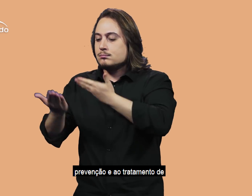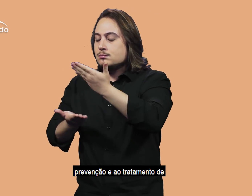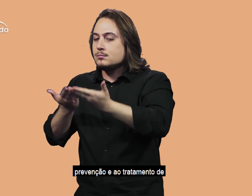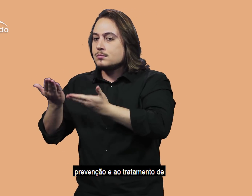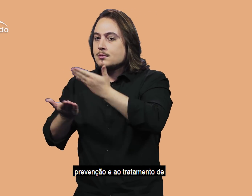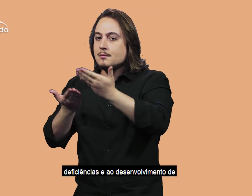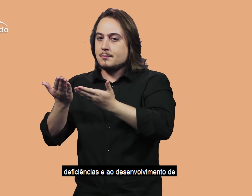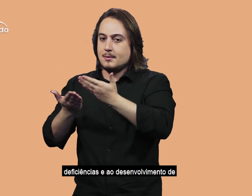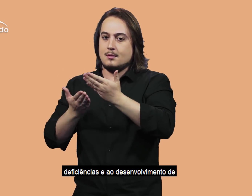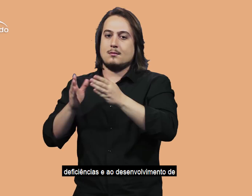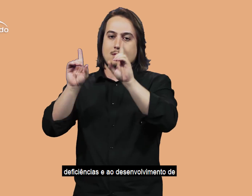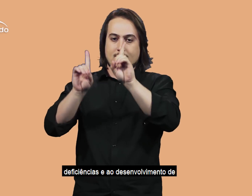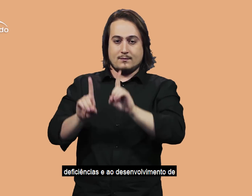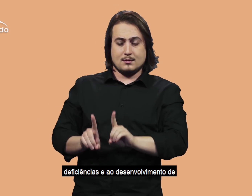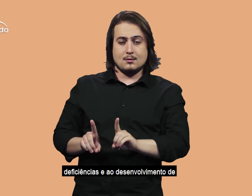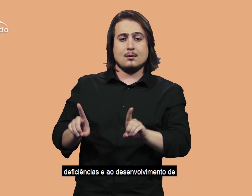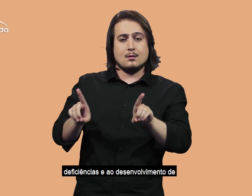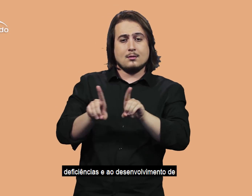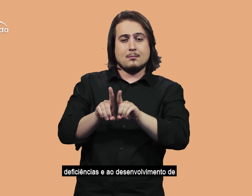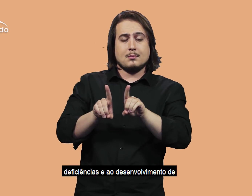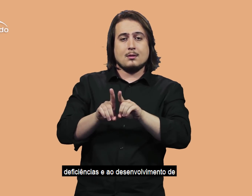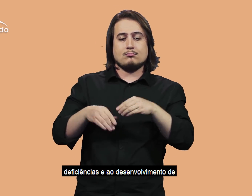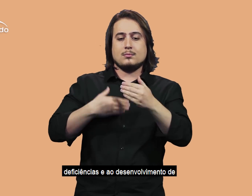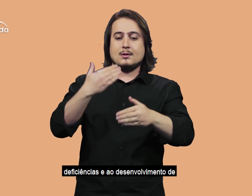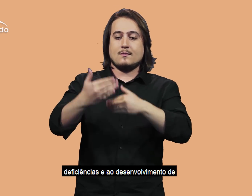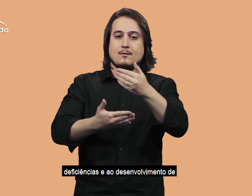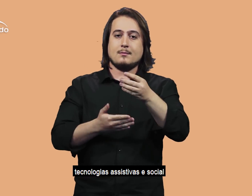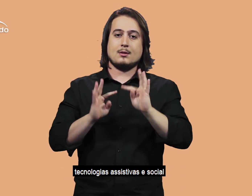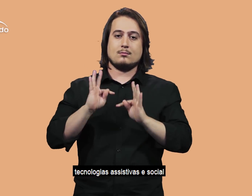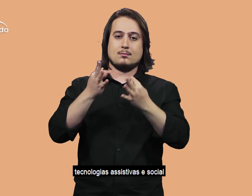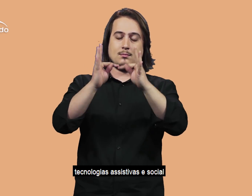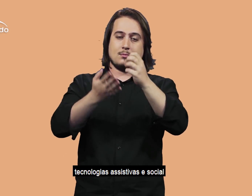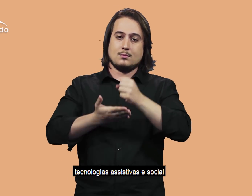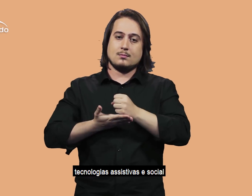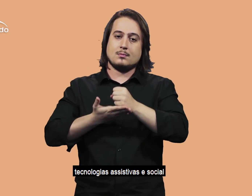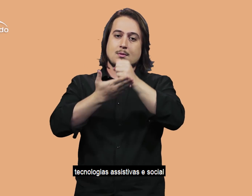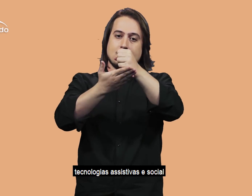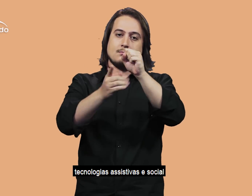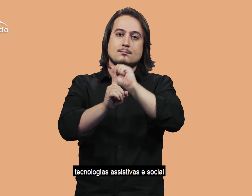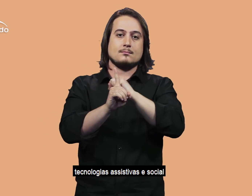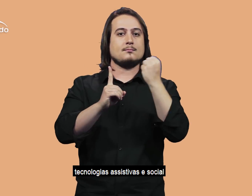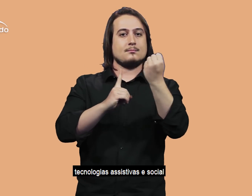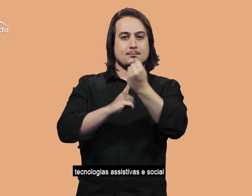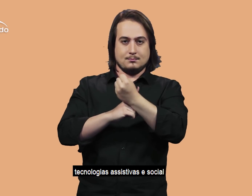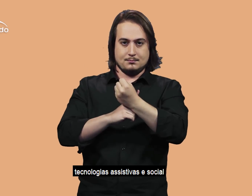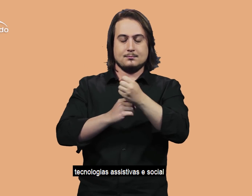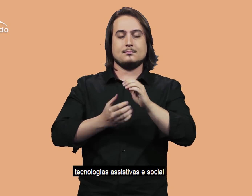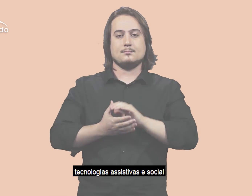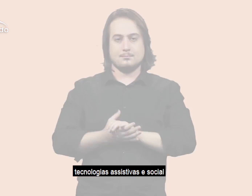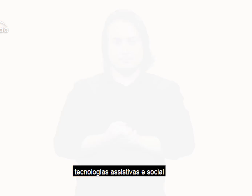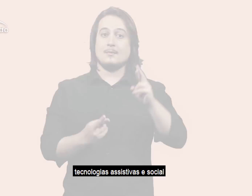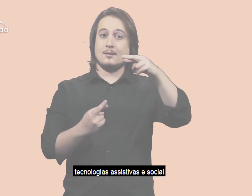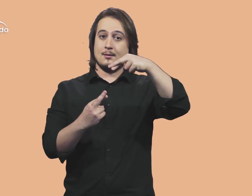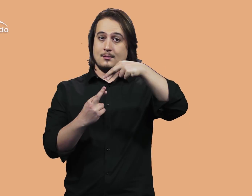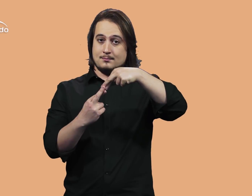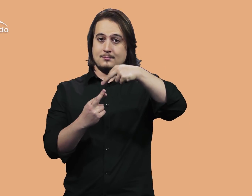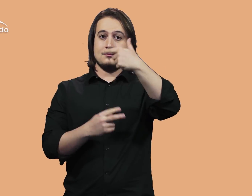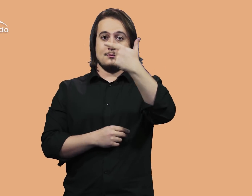deficiências e ao desenvolvimento de tecnologias assistivas e social parágrafo